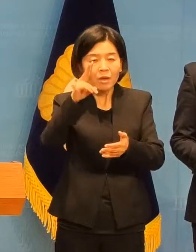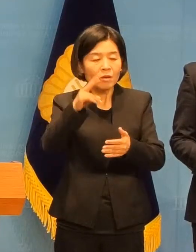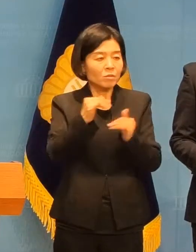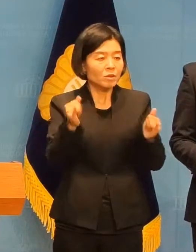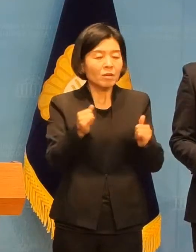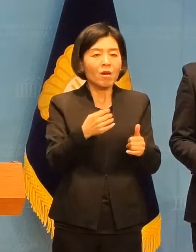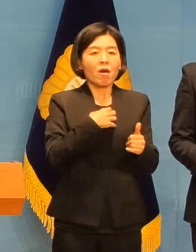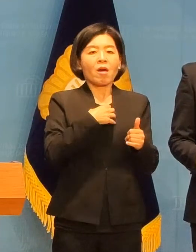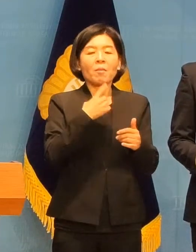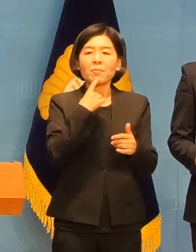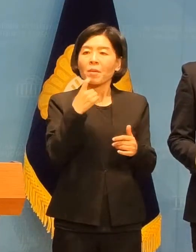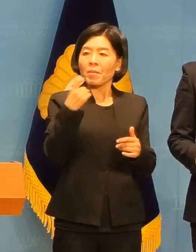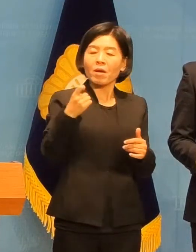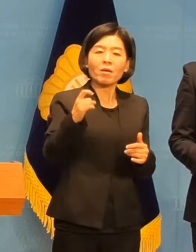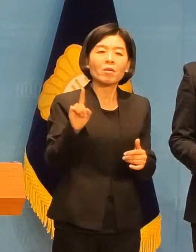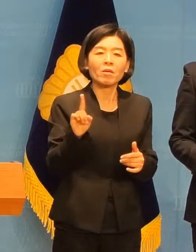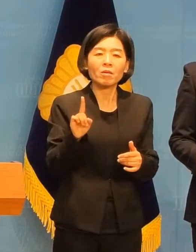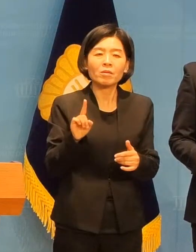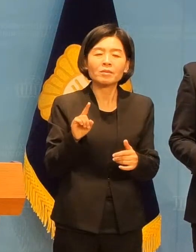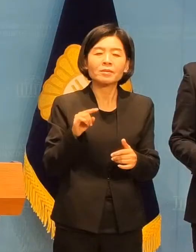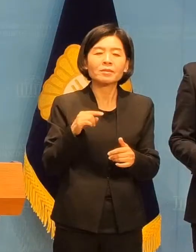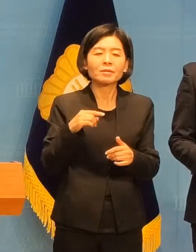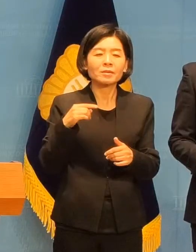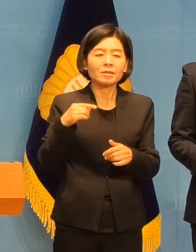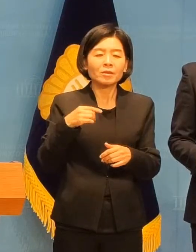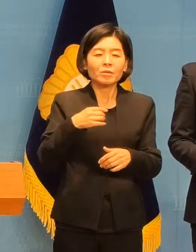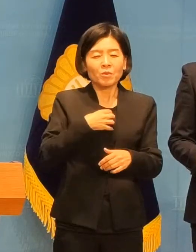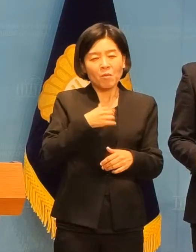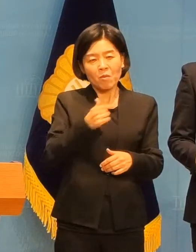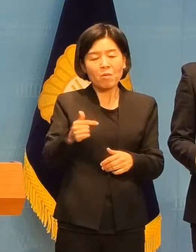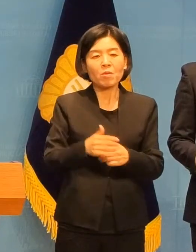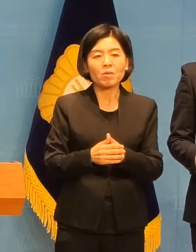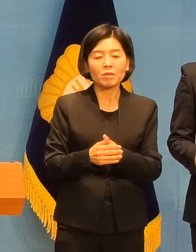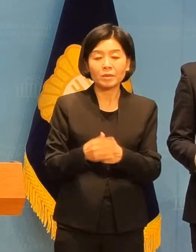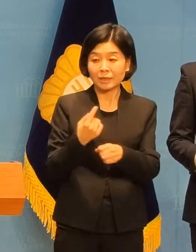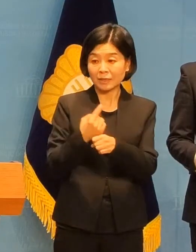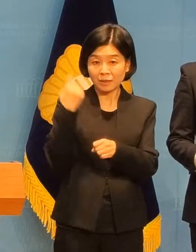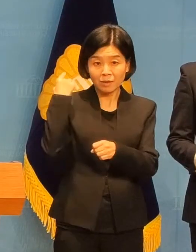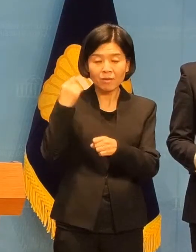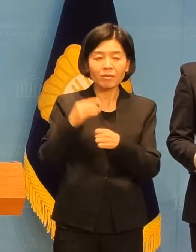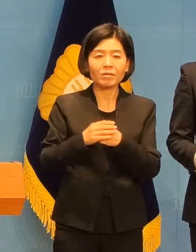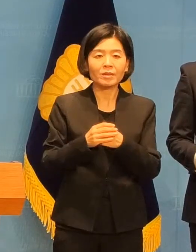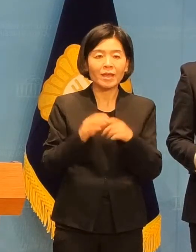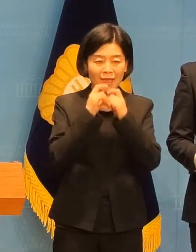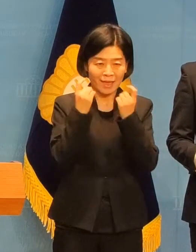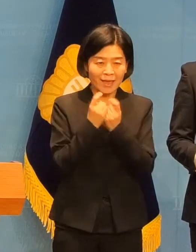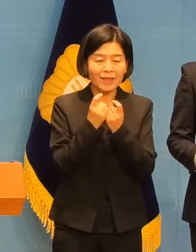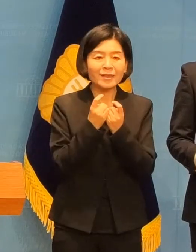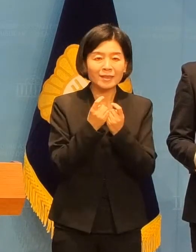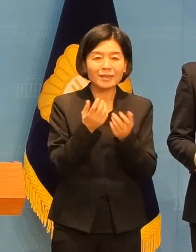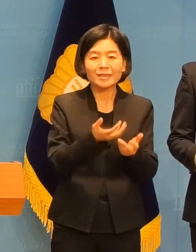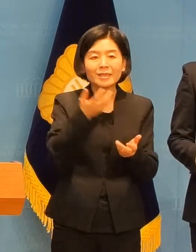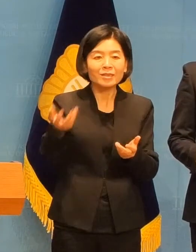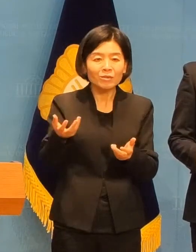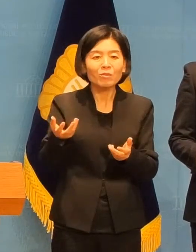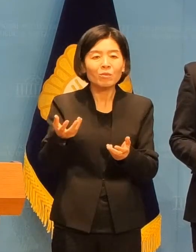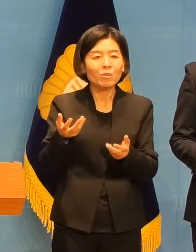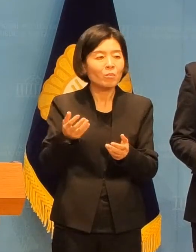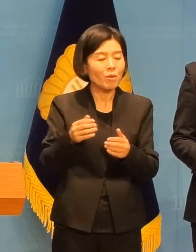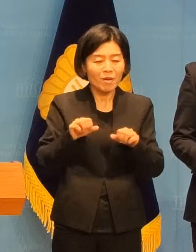잠재적 살인 도구로 변했습니다. 지난해 개인형 이동장치 관련